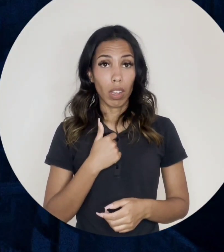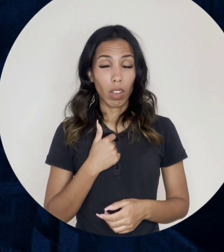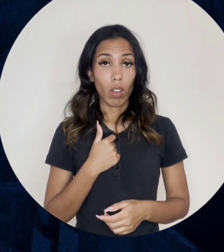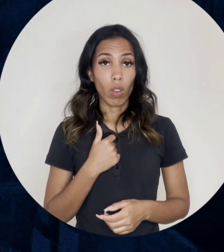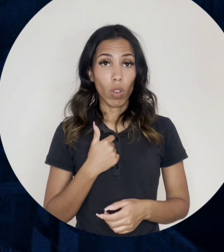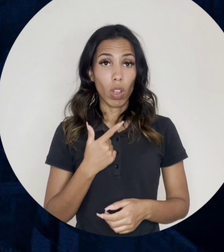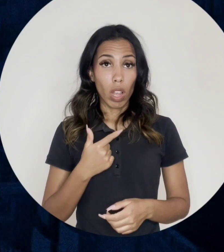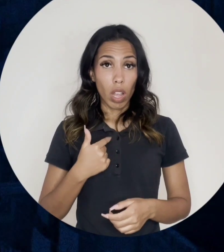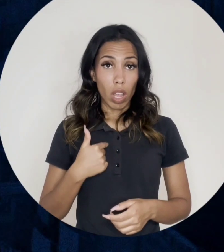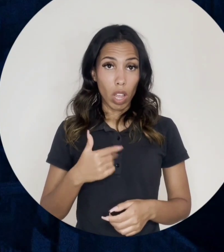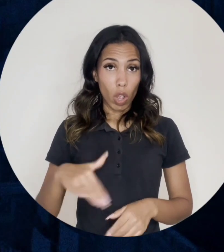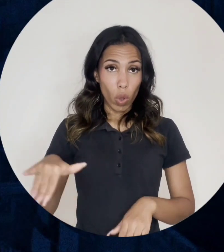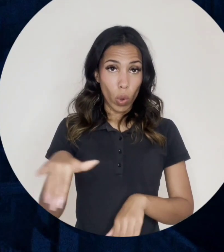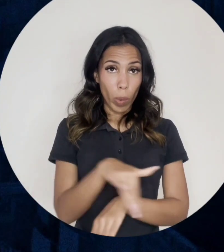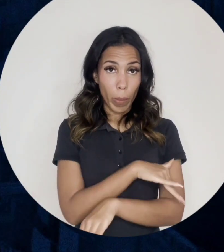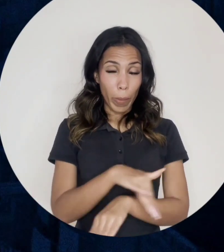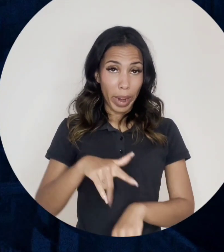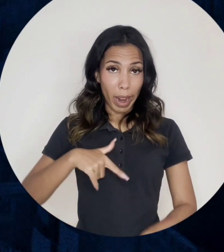à rua,